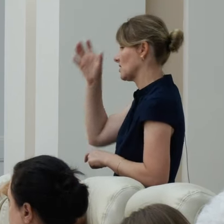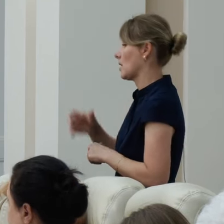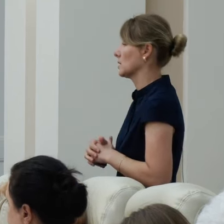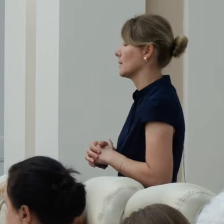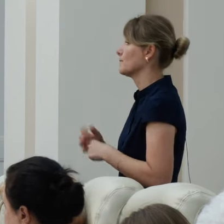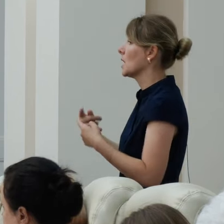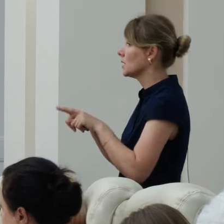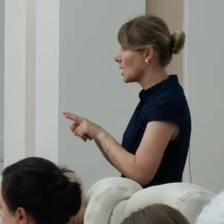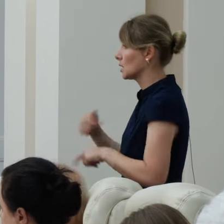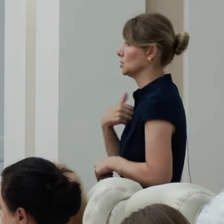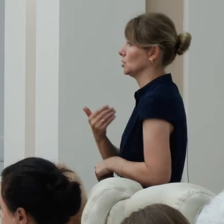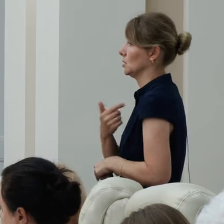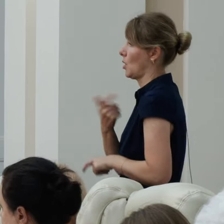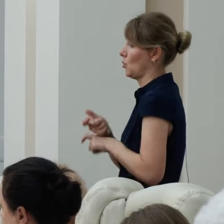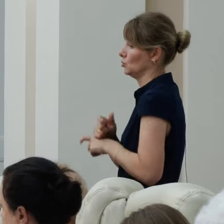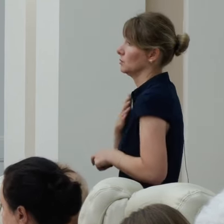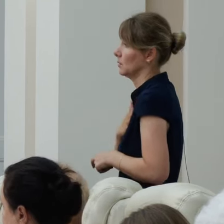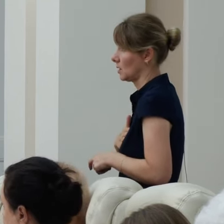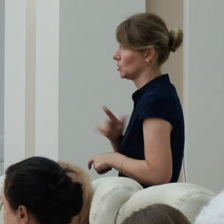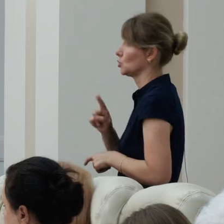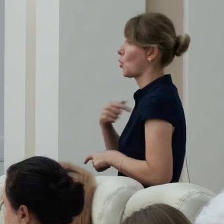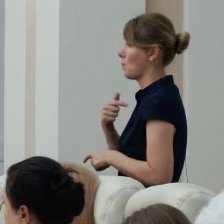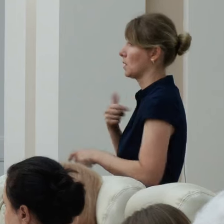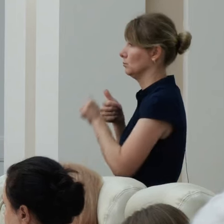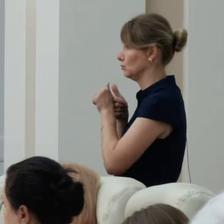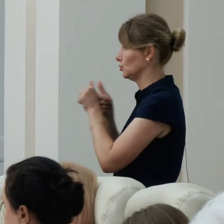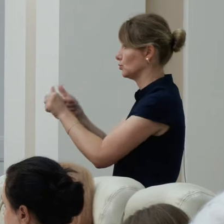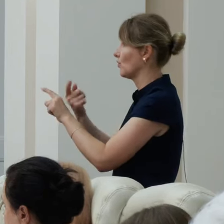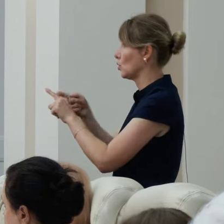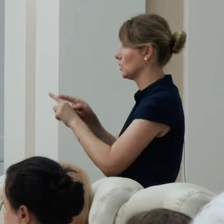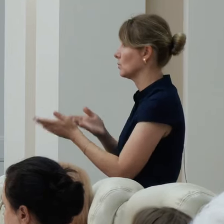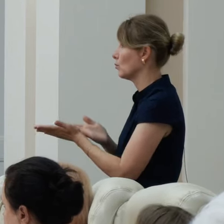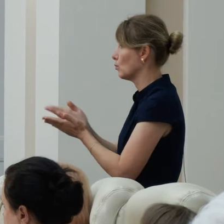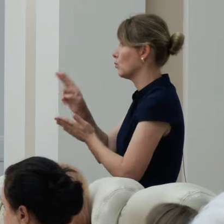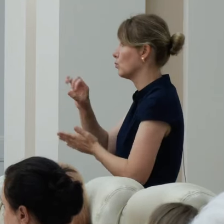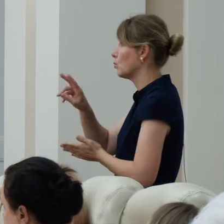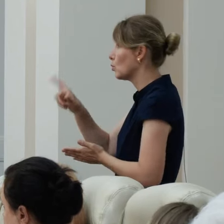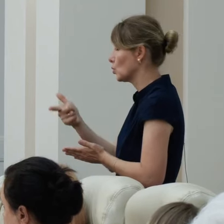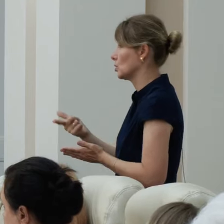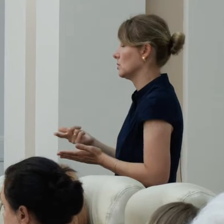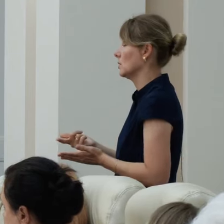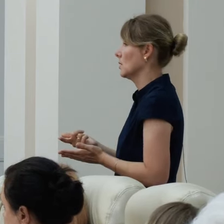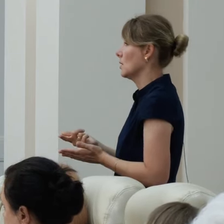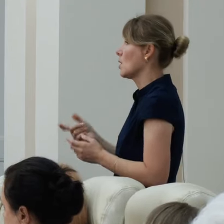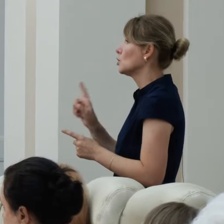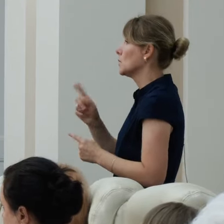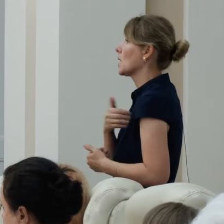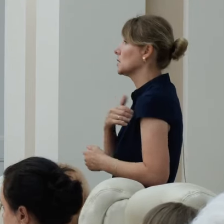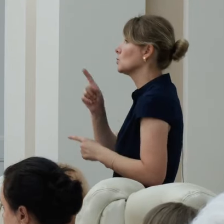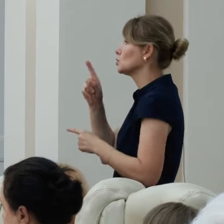acompaniem, să vă acompaniem pe acest traseu, la capătul căruia sperăm să existe o